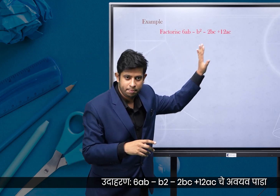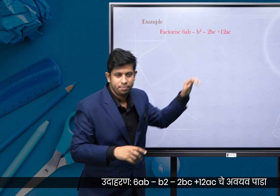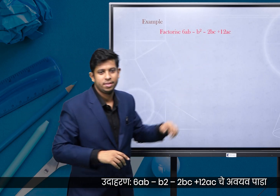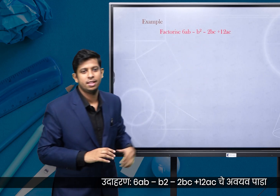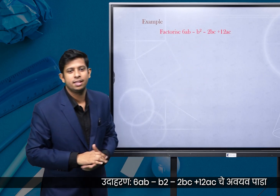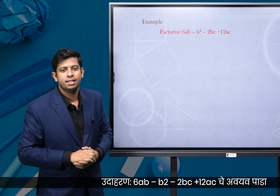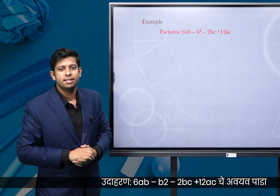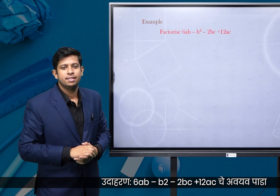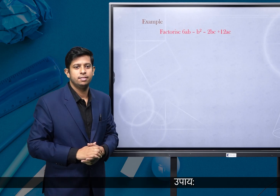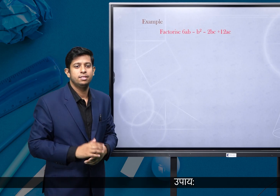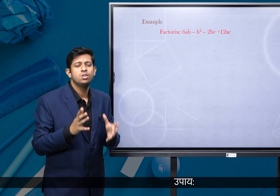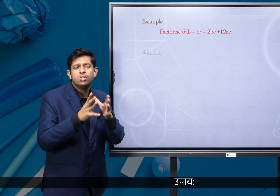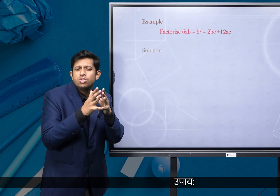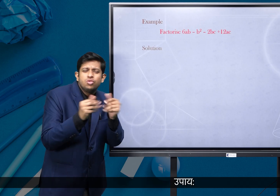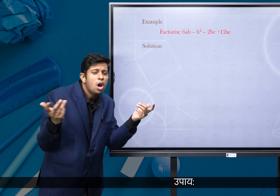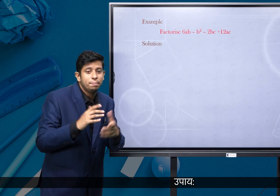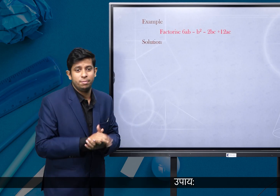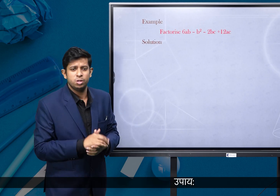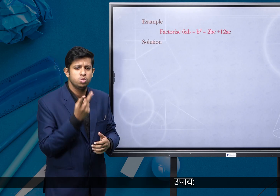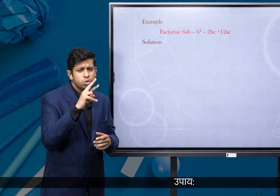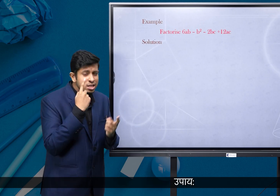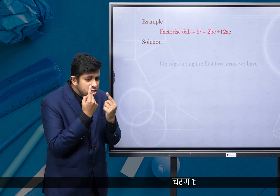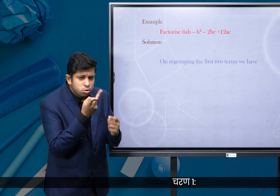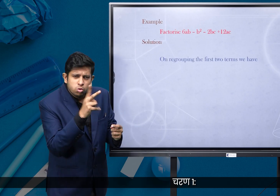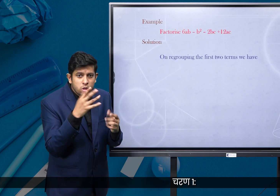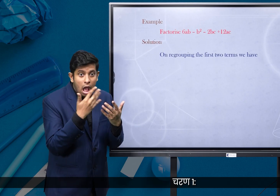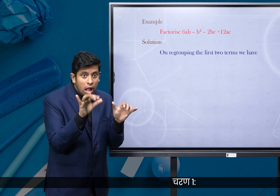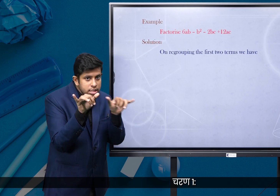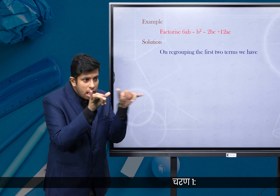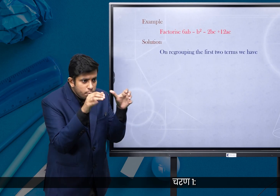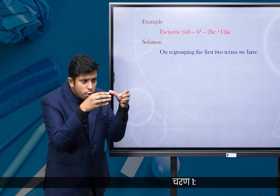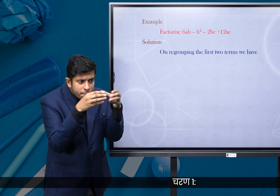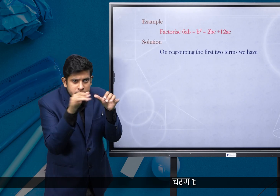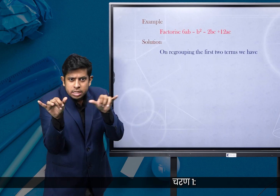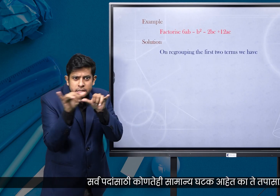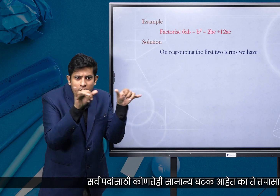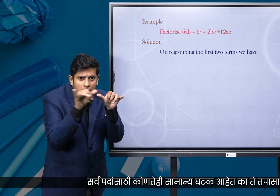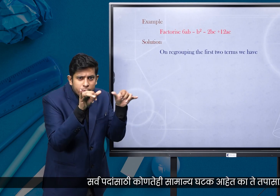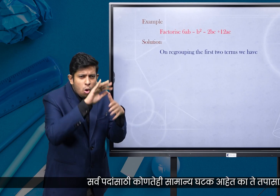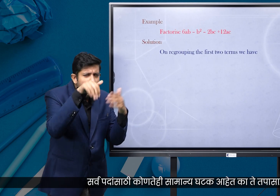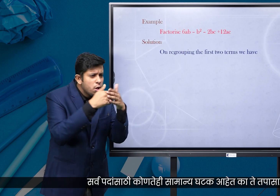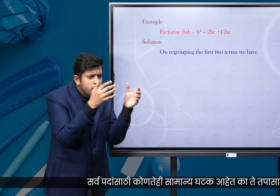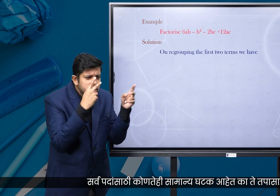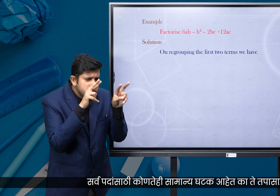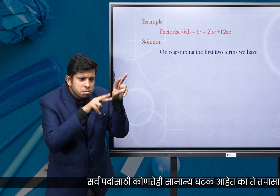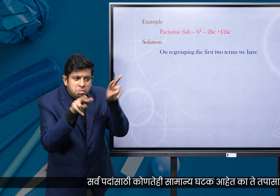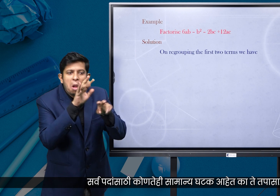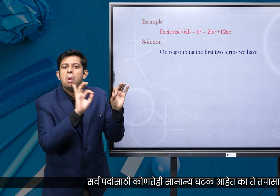पाडा. उपाय. चरण 1. सर्व पदांसाठी कोणतेही